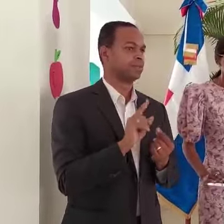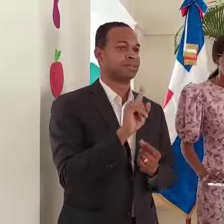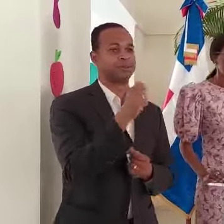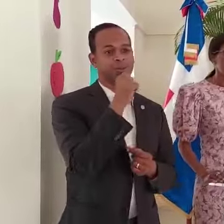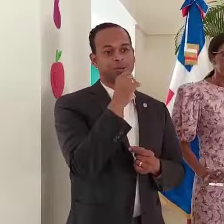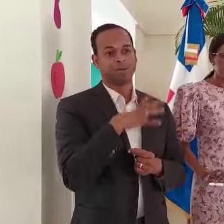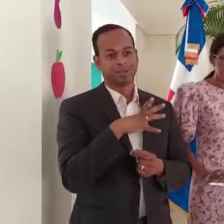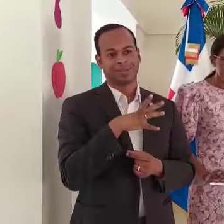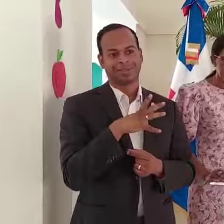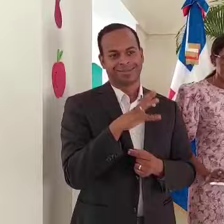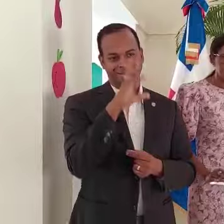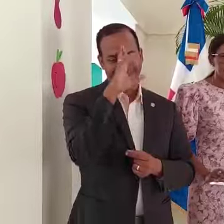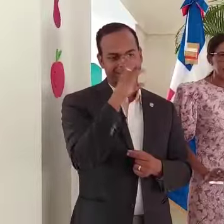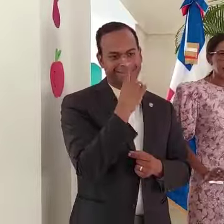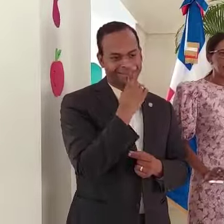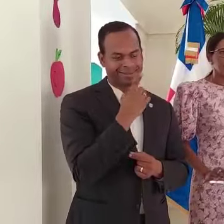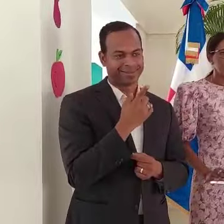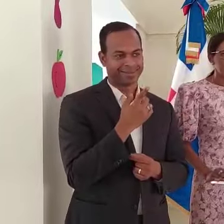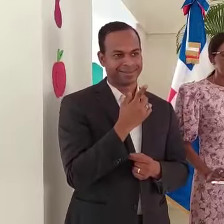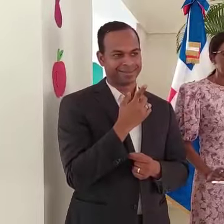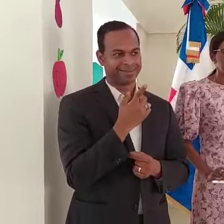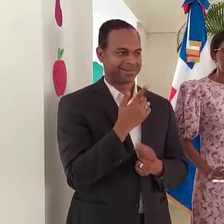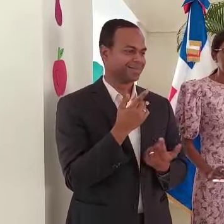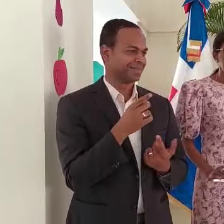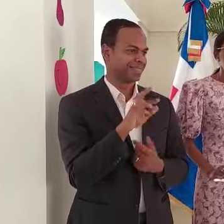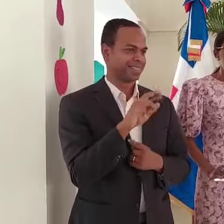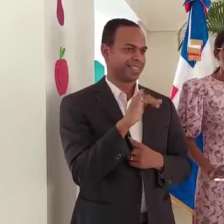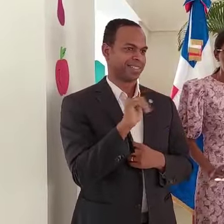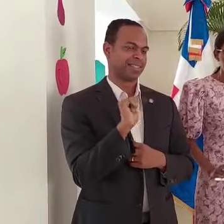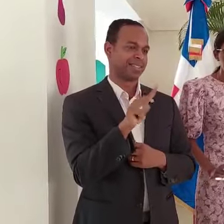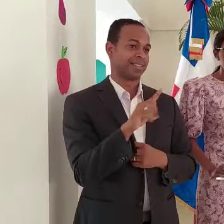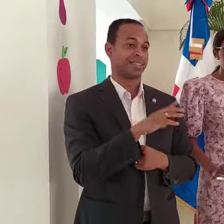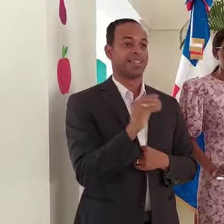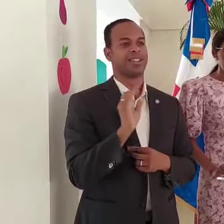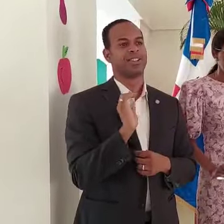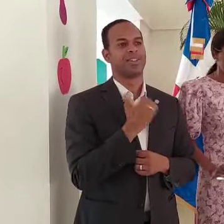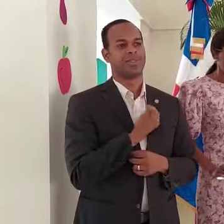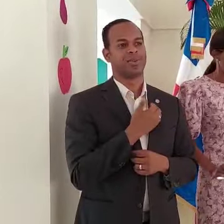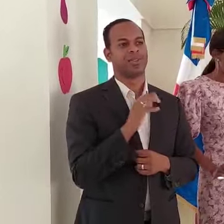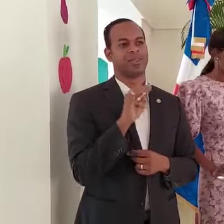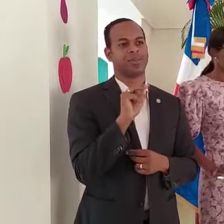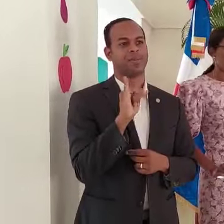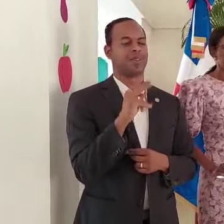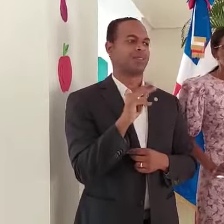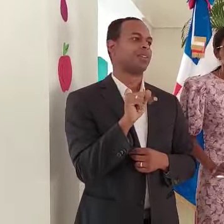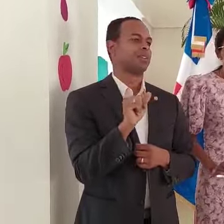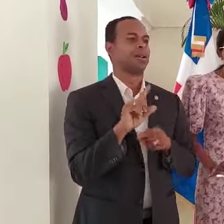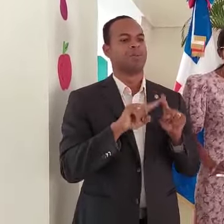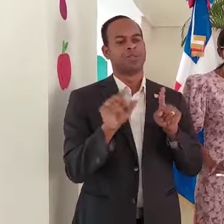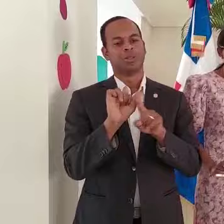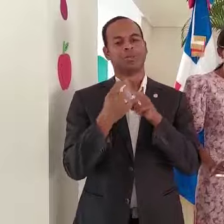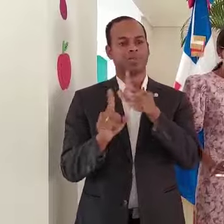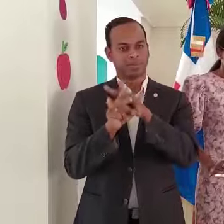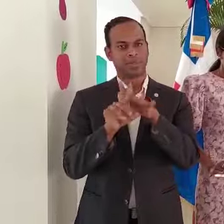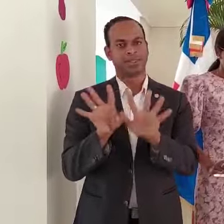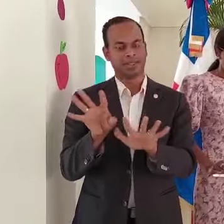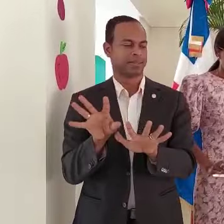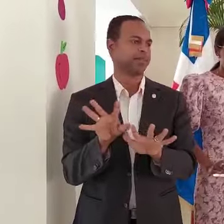primera dama, doña Raquel Albaje, y nuestra querida y amada doña Magnola, pero se le ha presentado